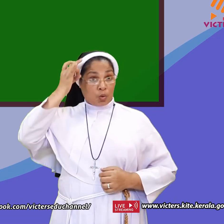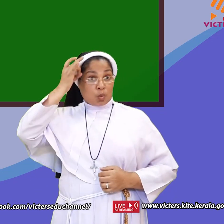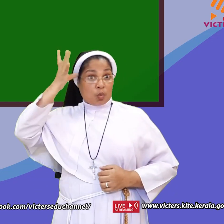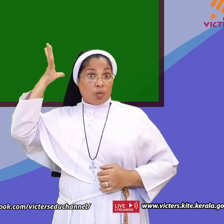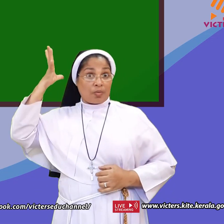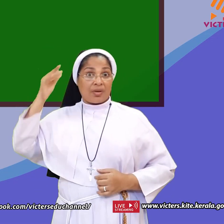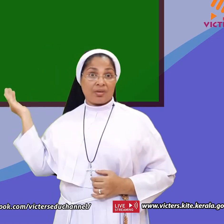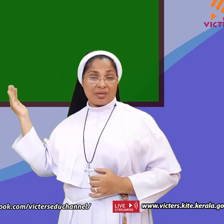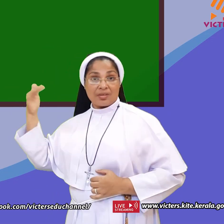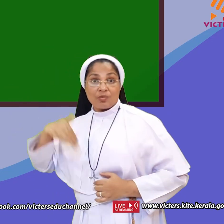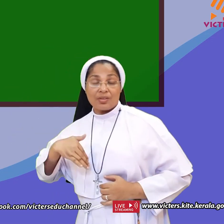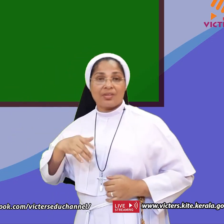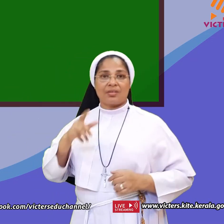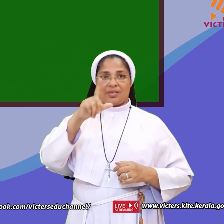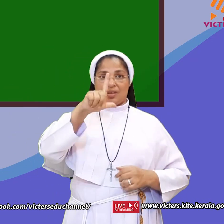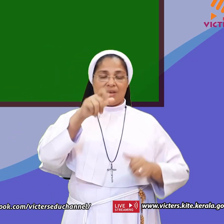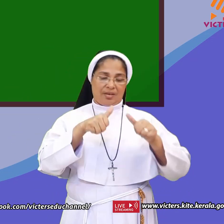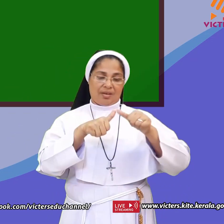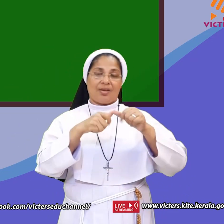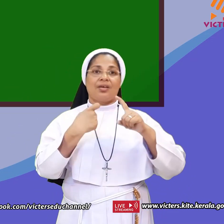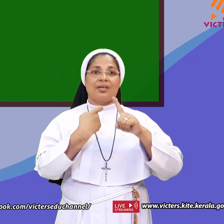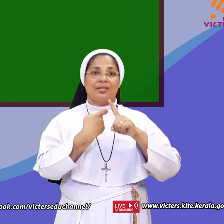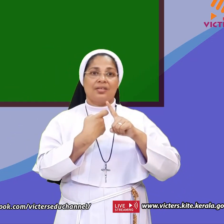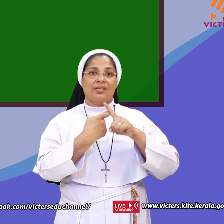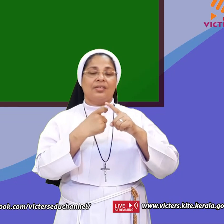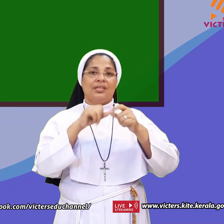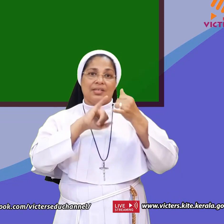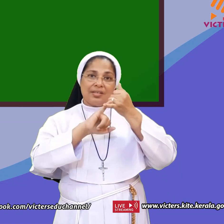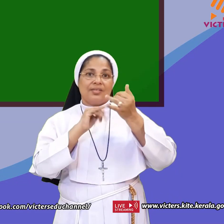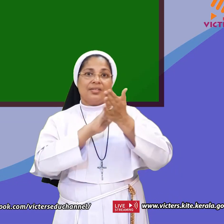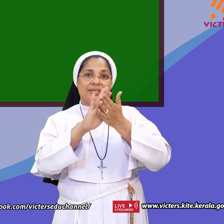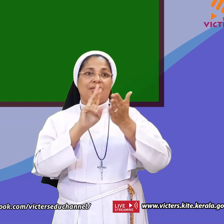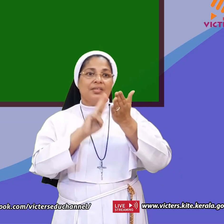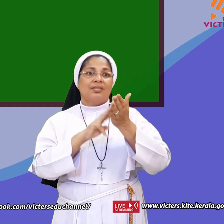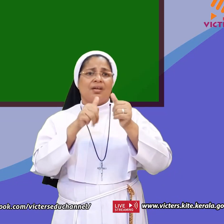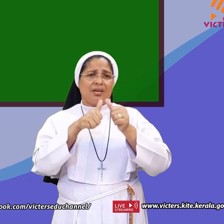കോപാകുലനായി എത്തിയ ലക്ഷ്മണനെ വാത്സല്യപൂർവ്വം സാന്ത്വനിപ്പിക്കുകയാണ് ശ്രീരാമൻ.